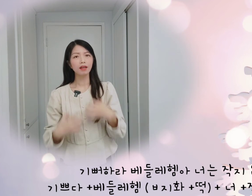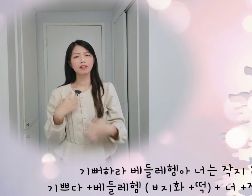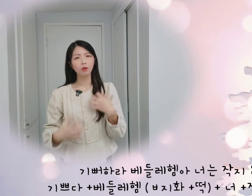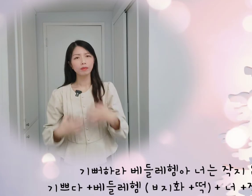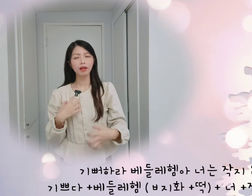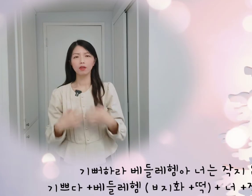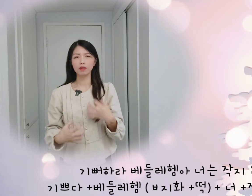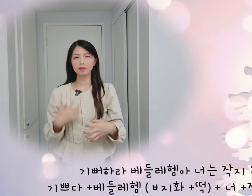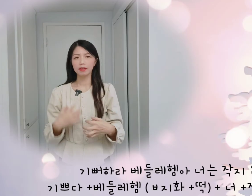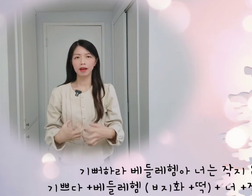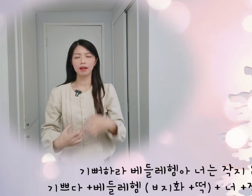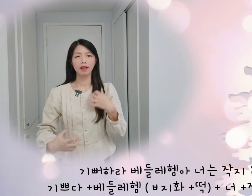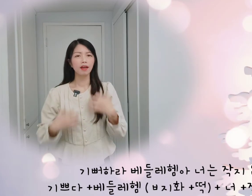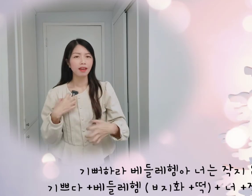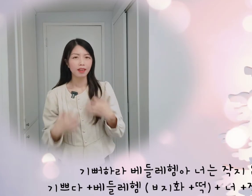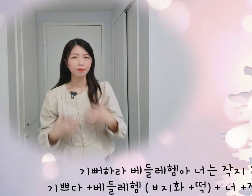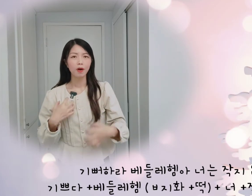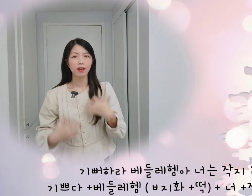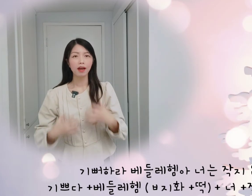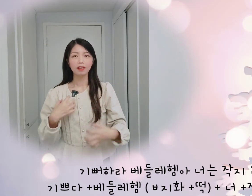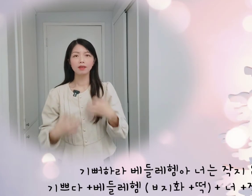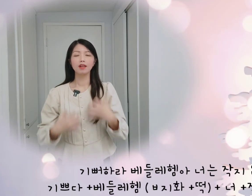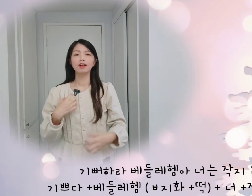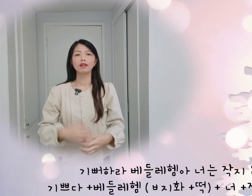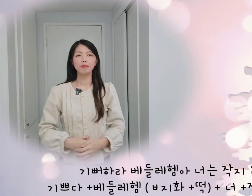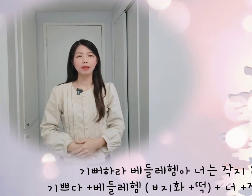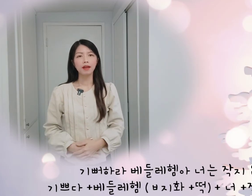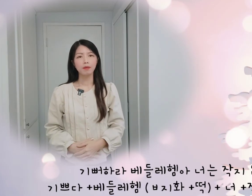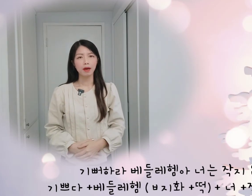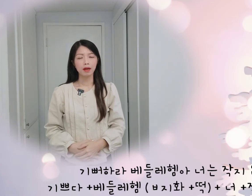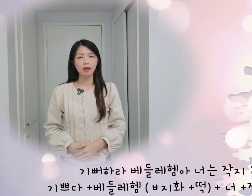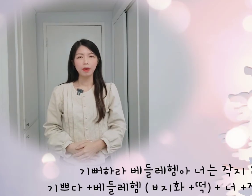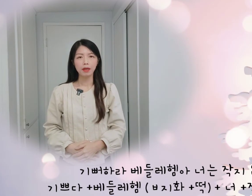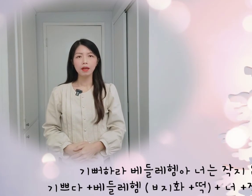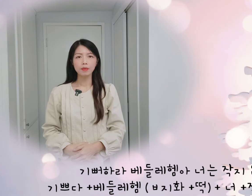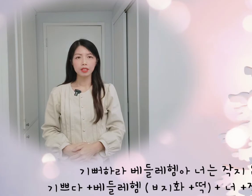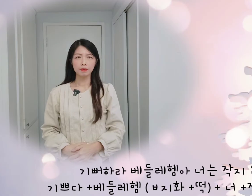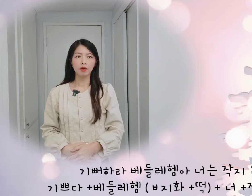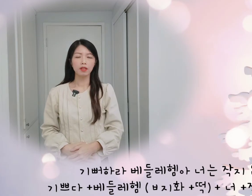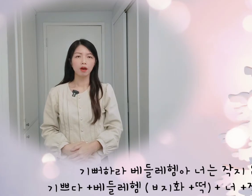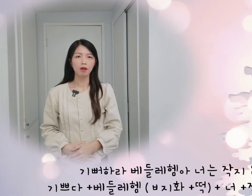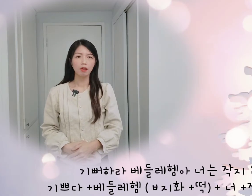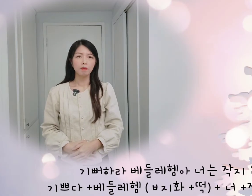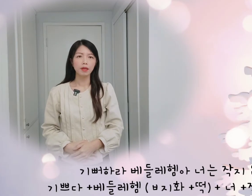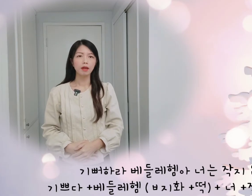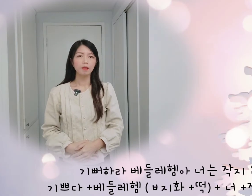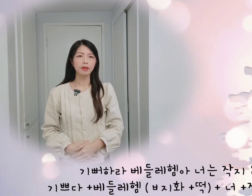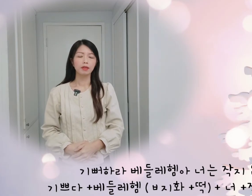기쁘다, 즐겁다 이런 뜻입니다. 기뻐하라 베들레헴아. 베들레헴은